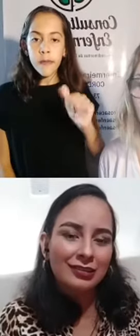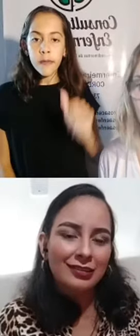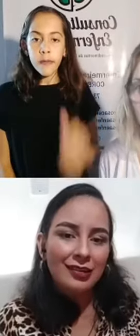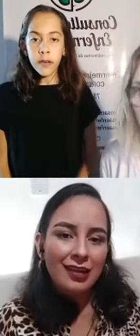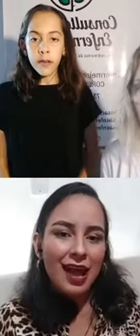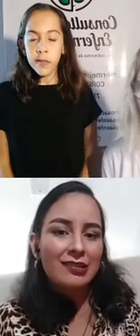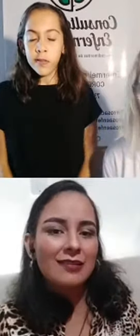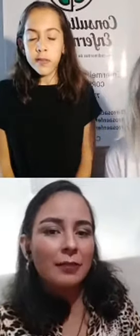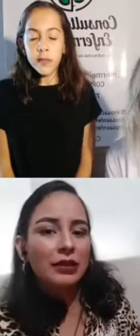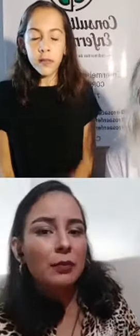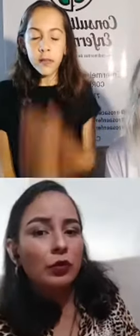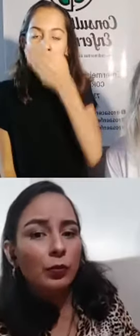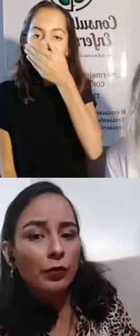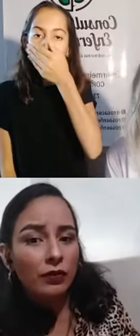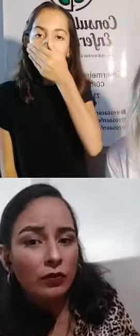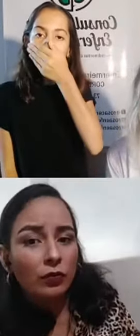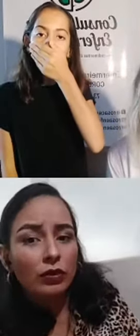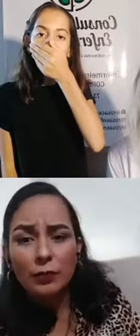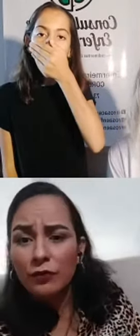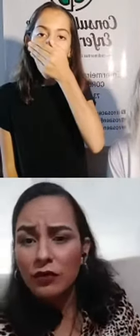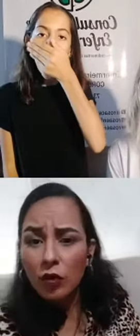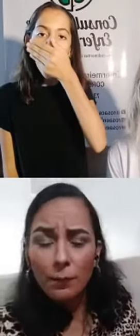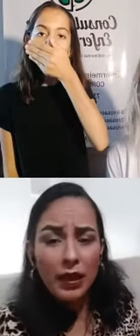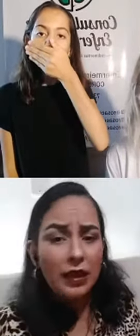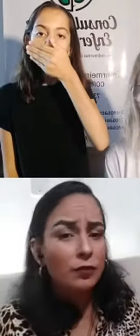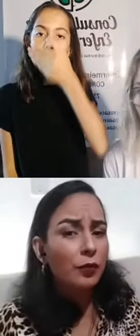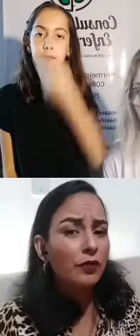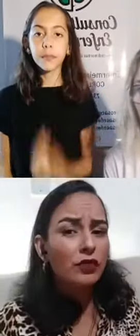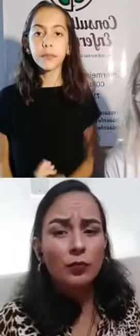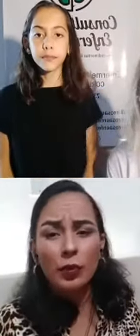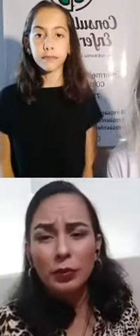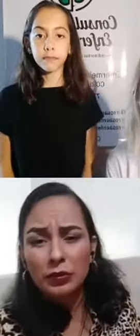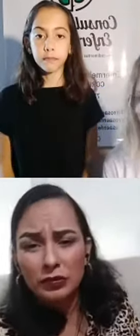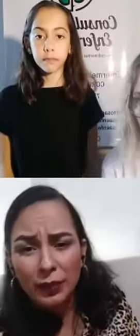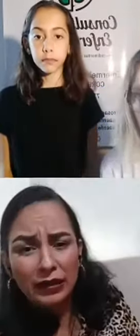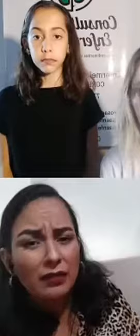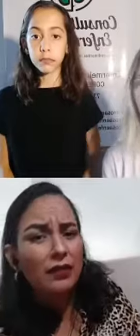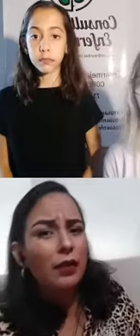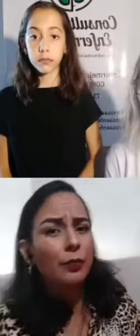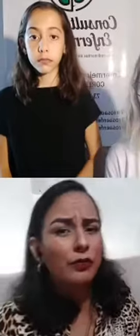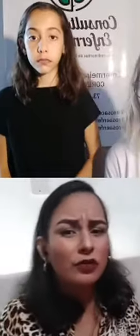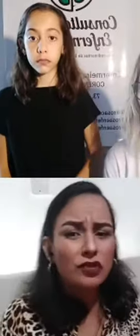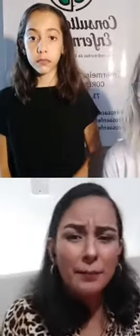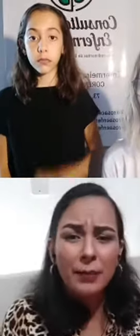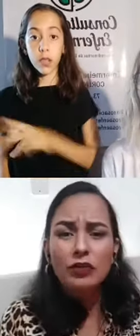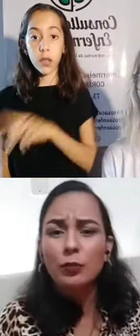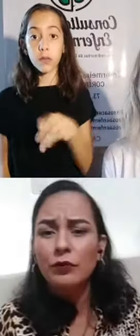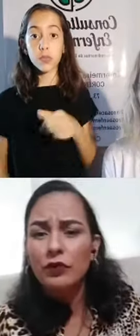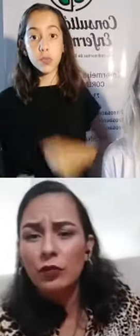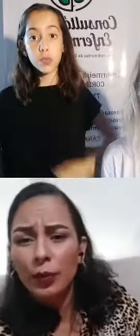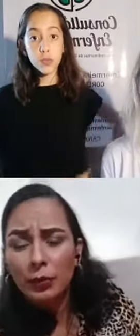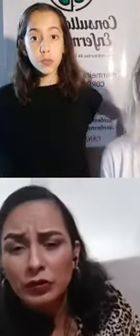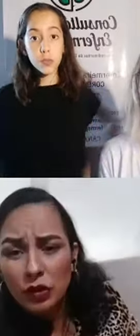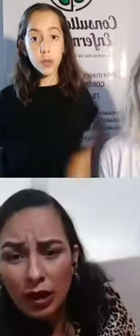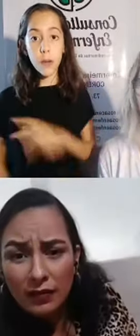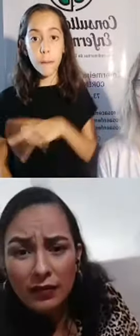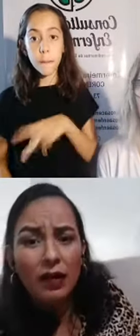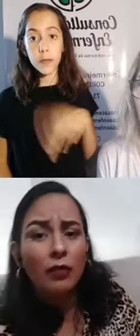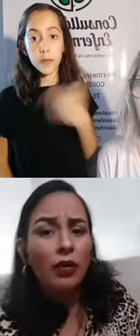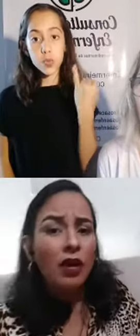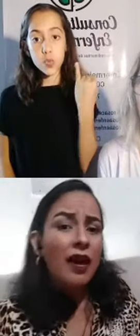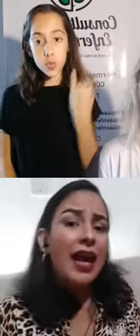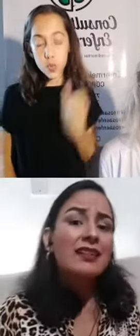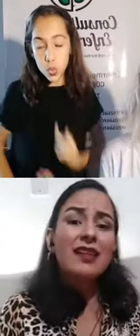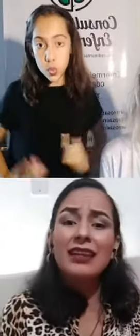hoje. A gente sabe que tem muito professor. Tem professor obeso, professor com problemas de hipertensão, professor diabético, professor com problema de